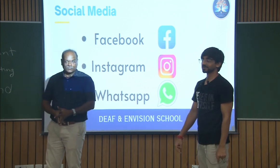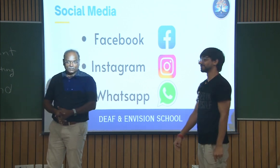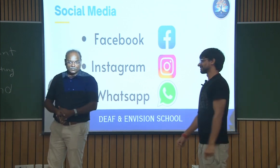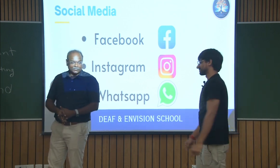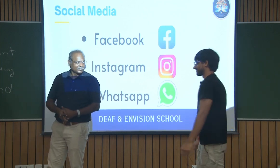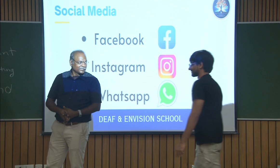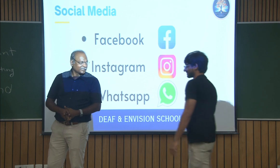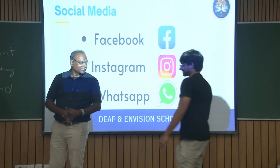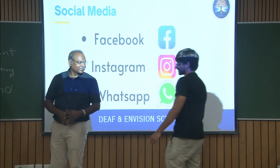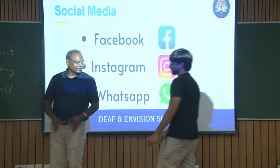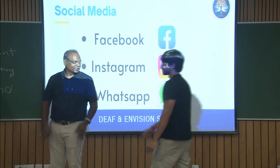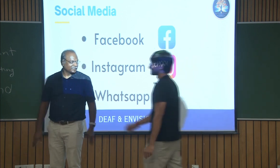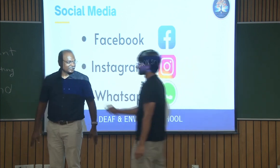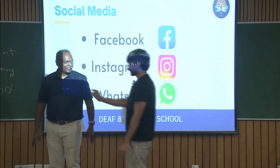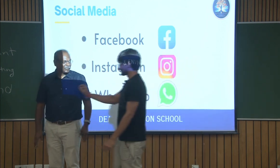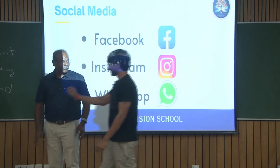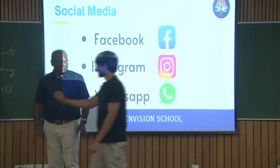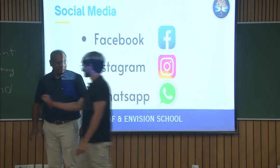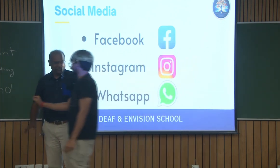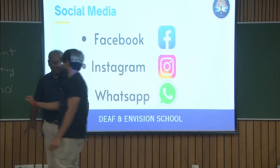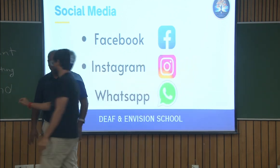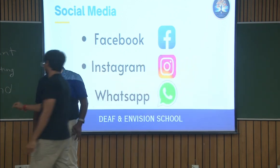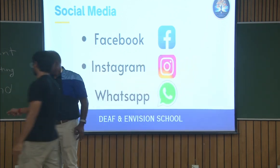ओके ओके ओके ओके